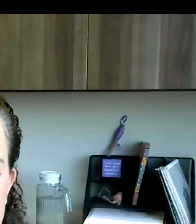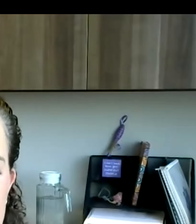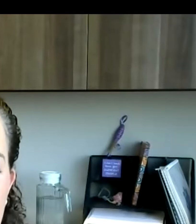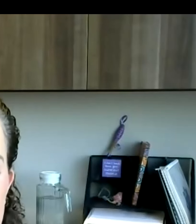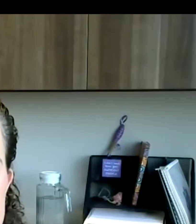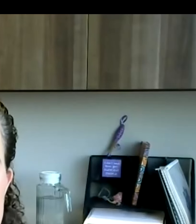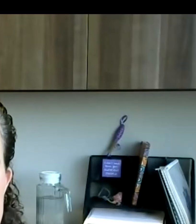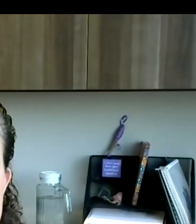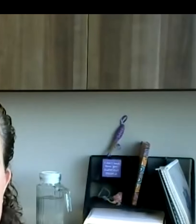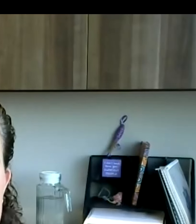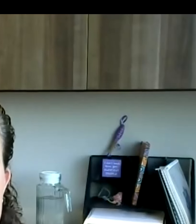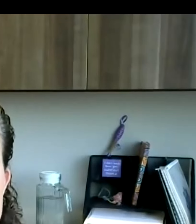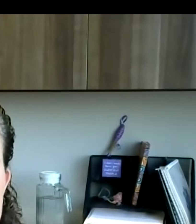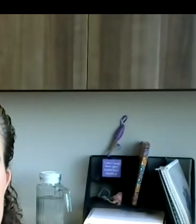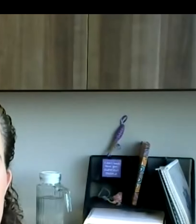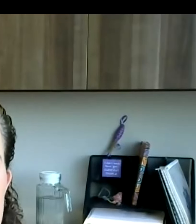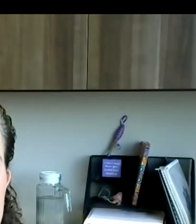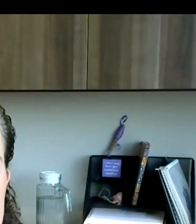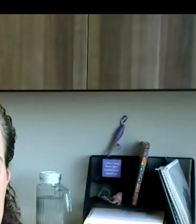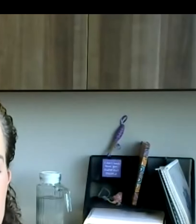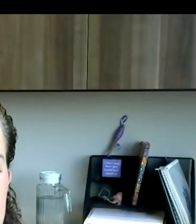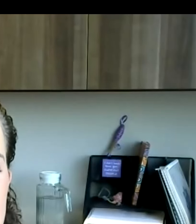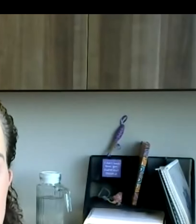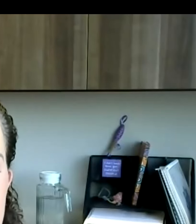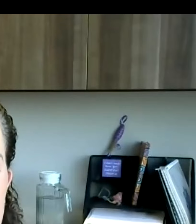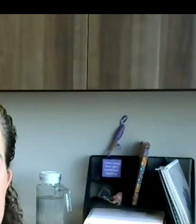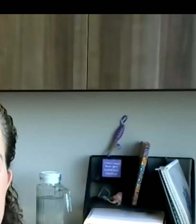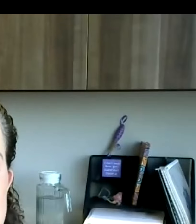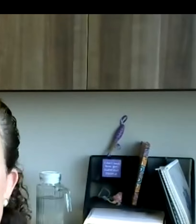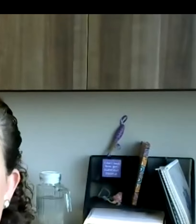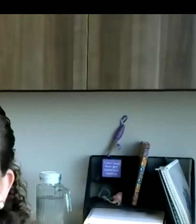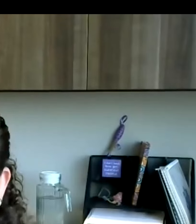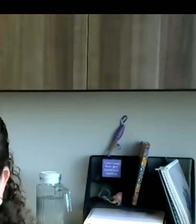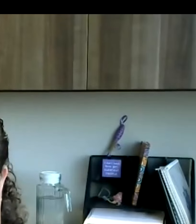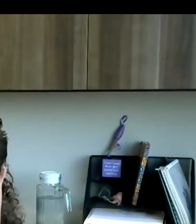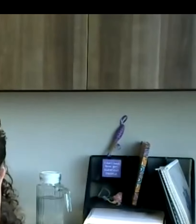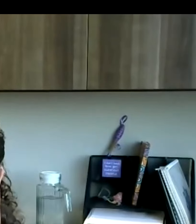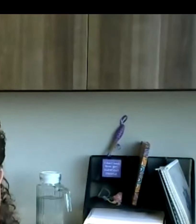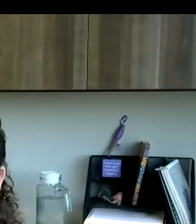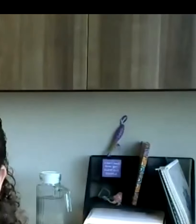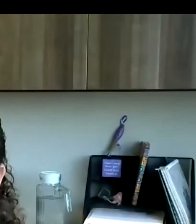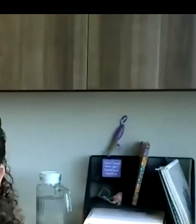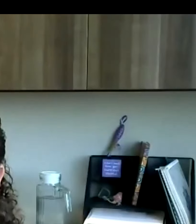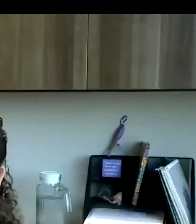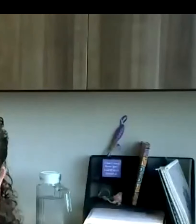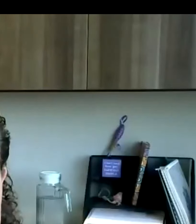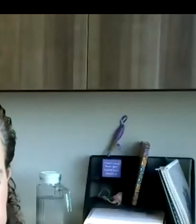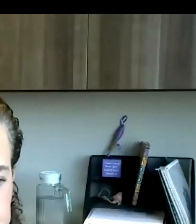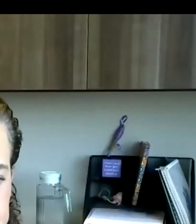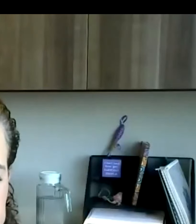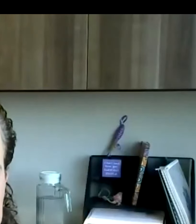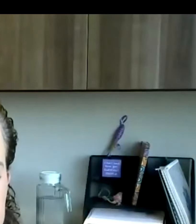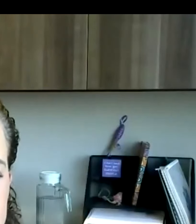finalidades concretas en el tratamiento de los datos, que son las que se agregan en el aviso de